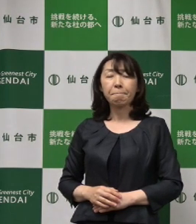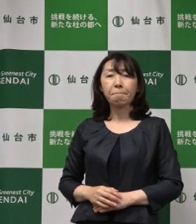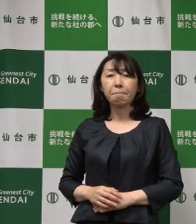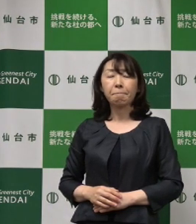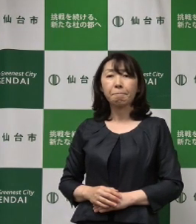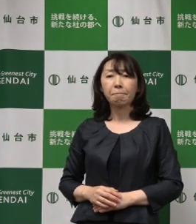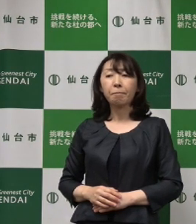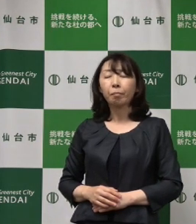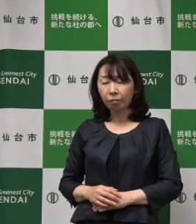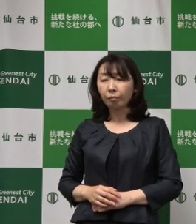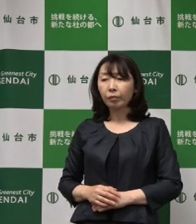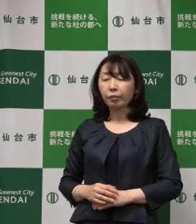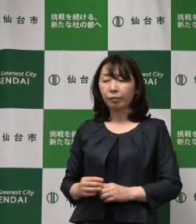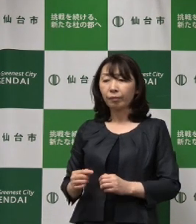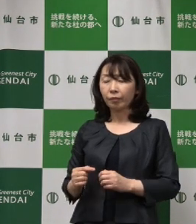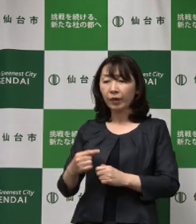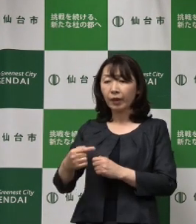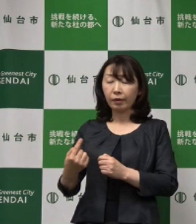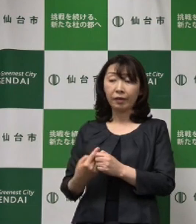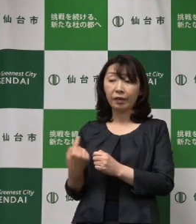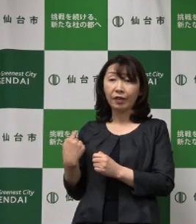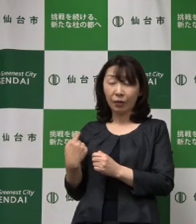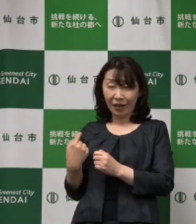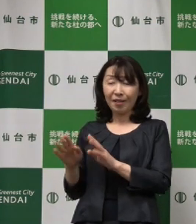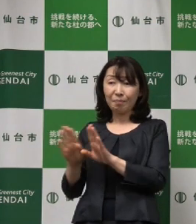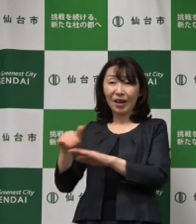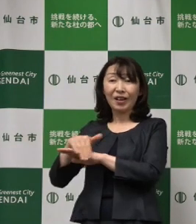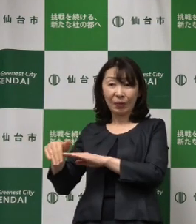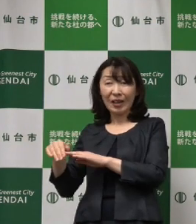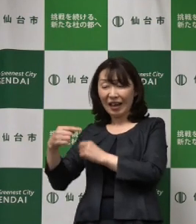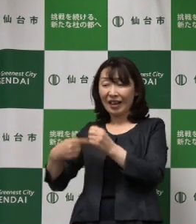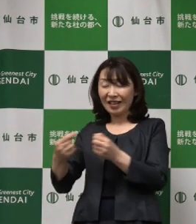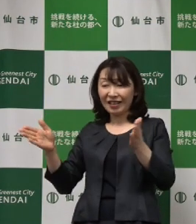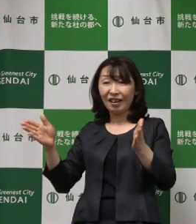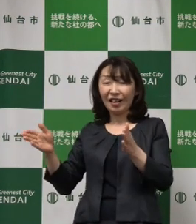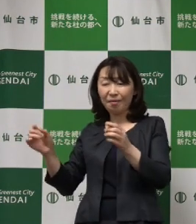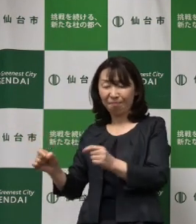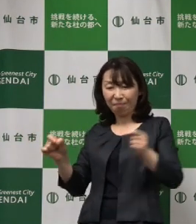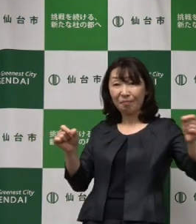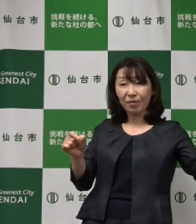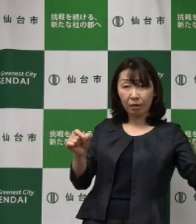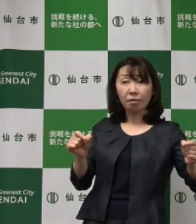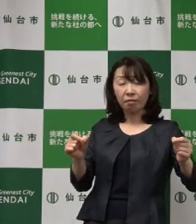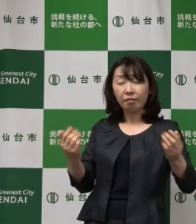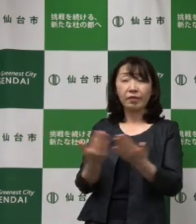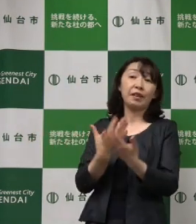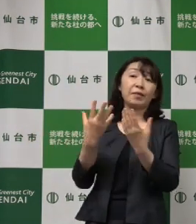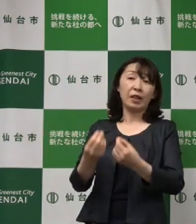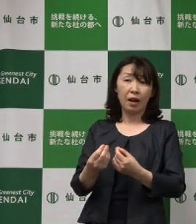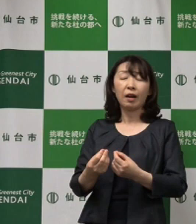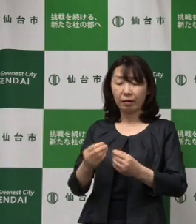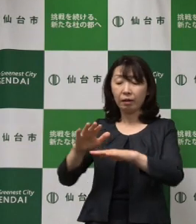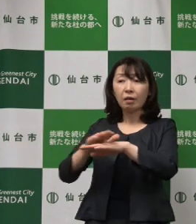1年間延長という試練もありましたけれども、選手の皆さんたち